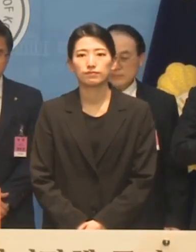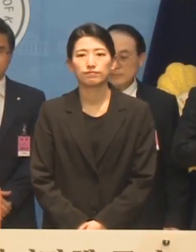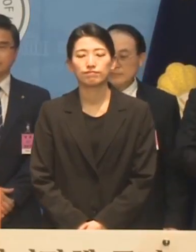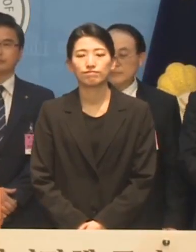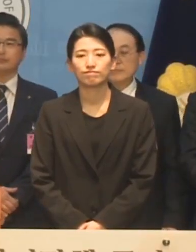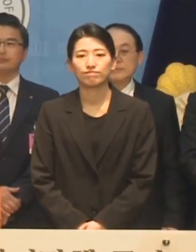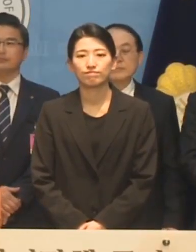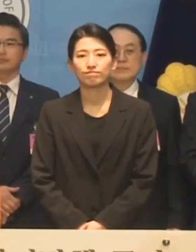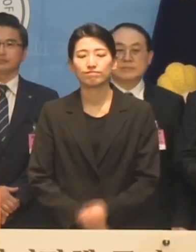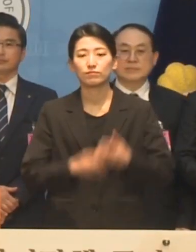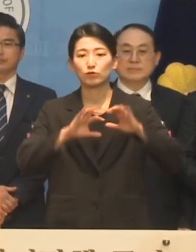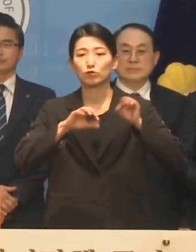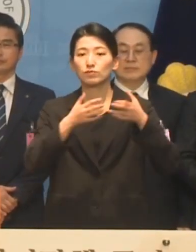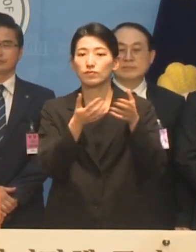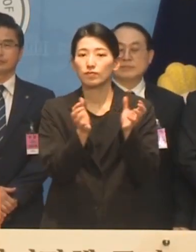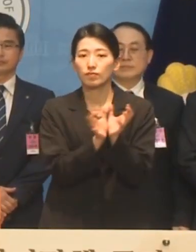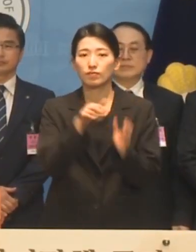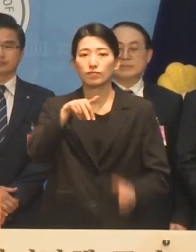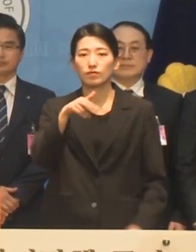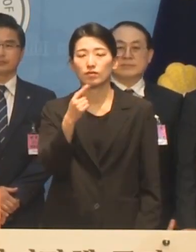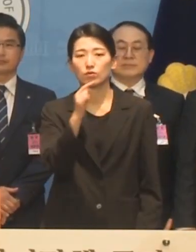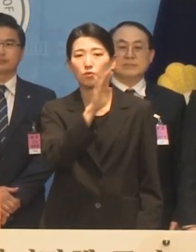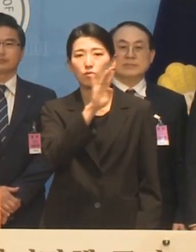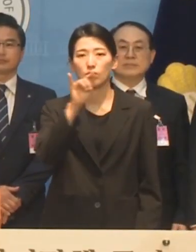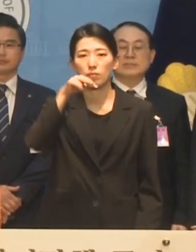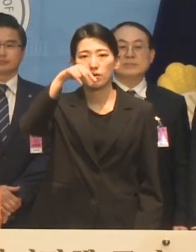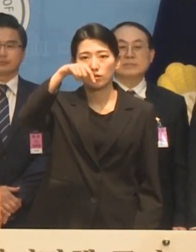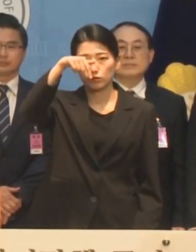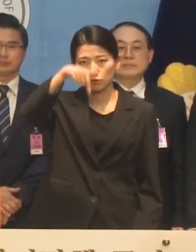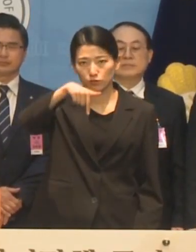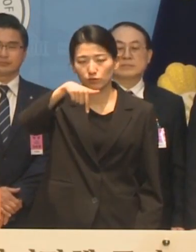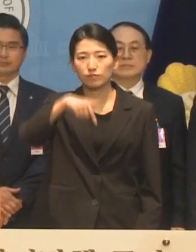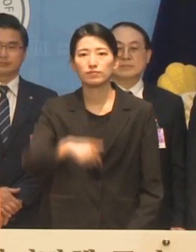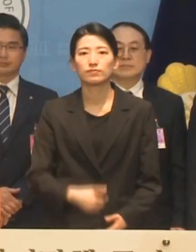네, 국민의힘 조배수 의원입니다.